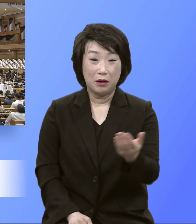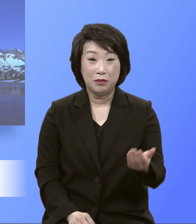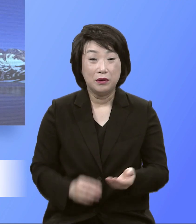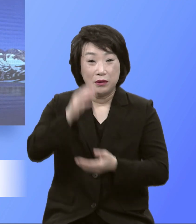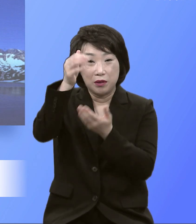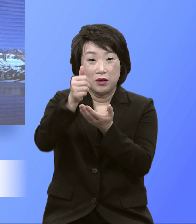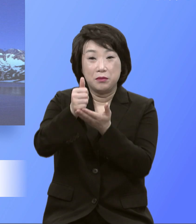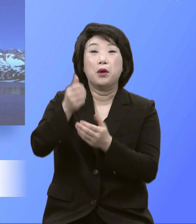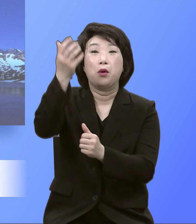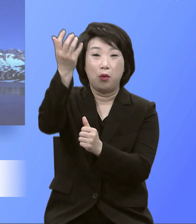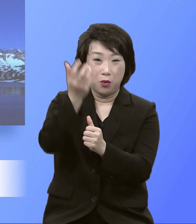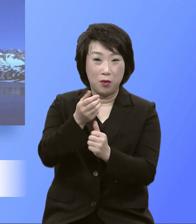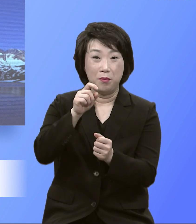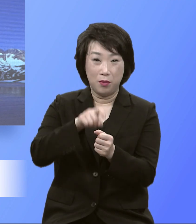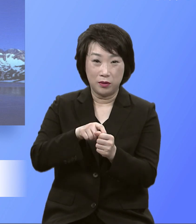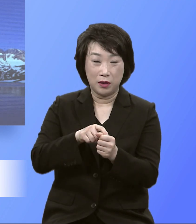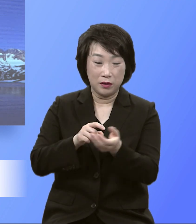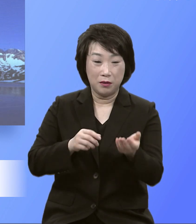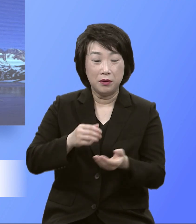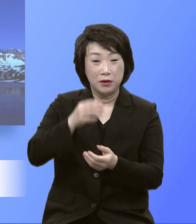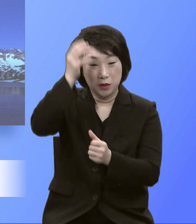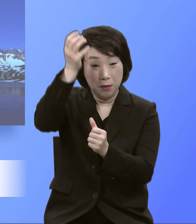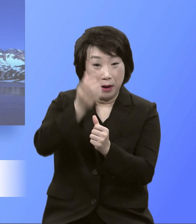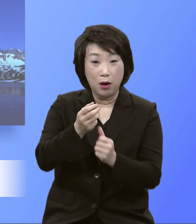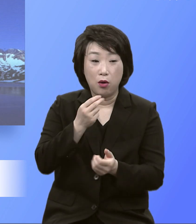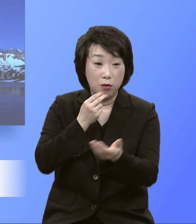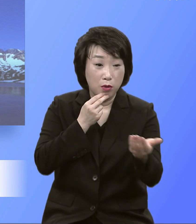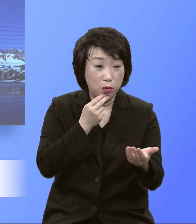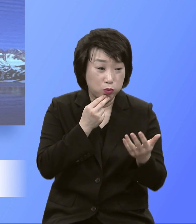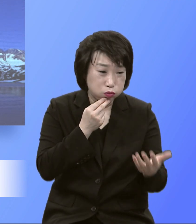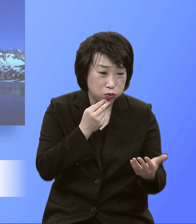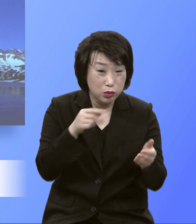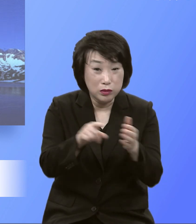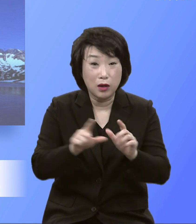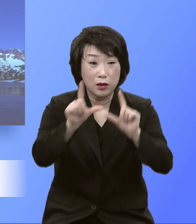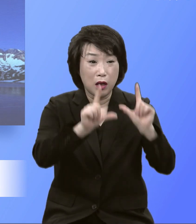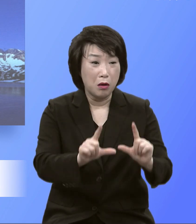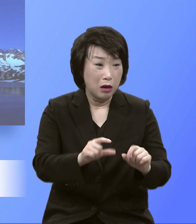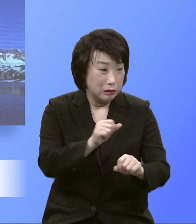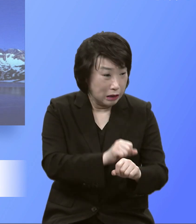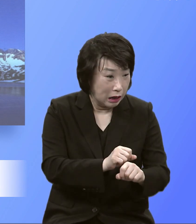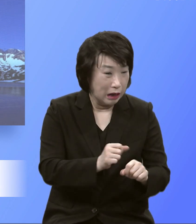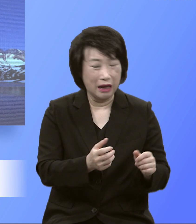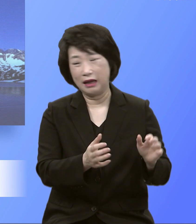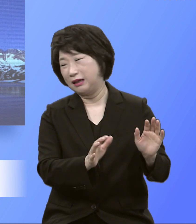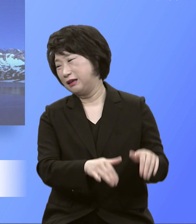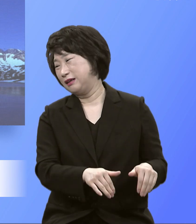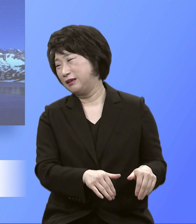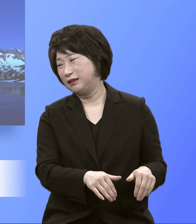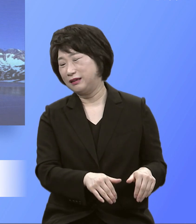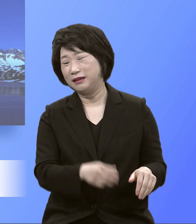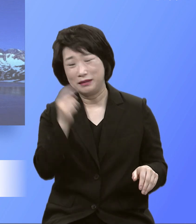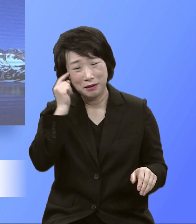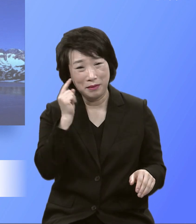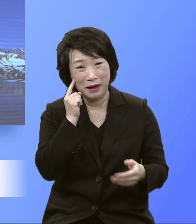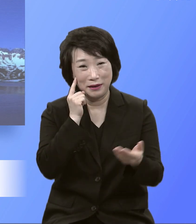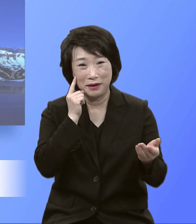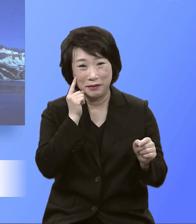성령이 그래서 오죠. 그게 성령 받지 못한 자가 무슨 신앙생활을 잘하는가 생각해봐도.